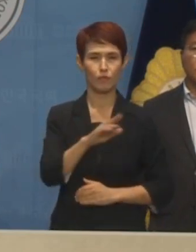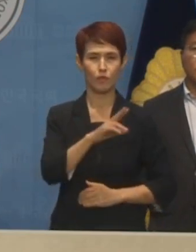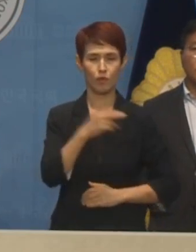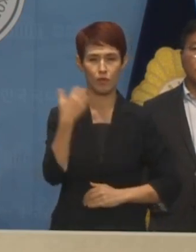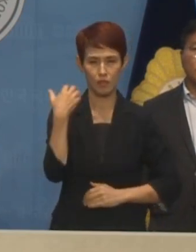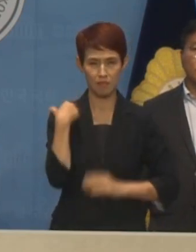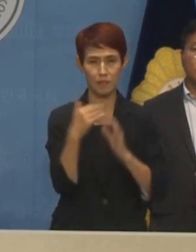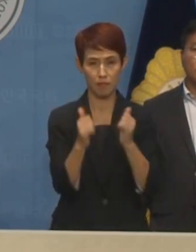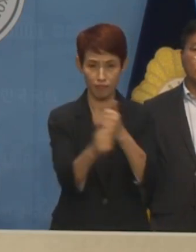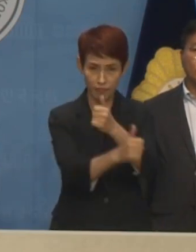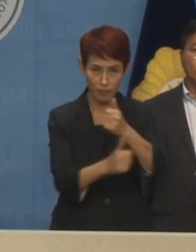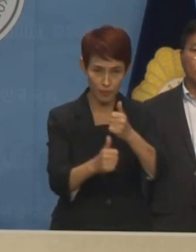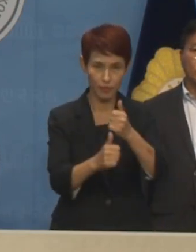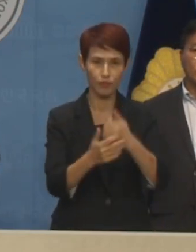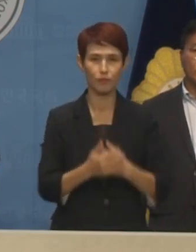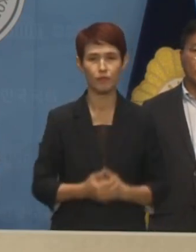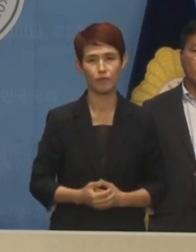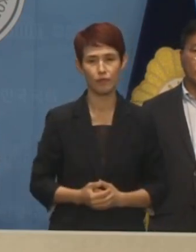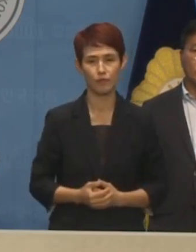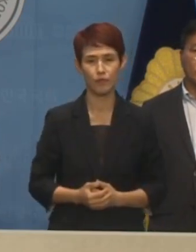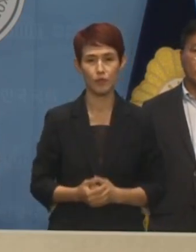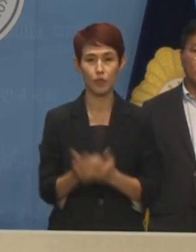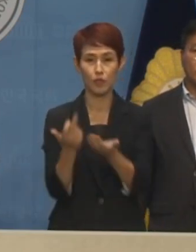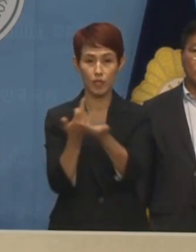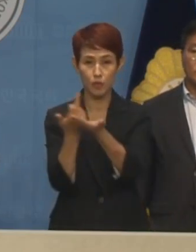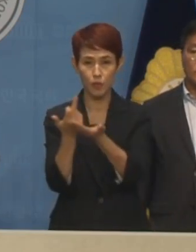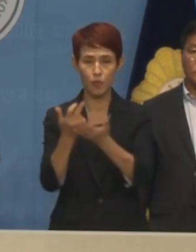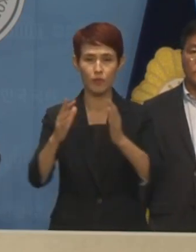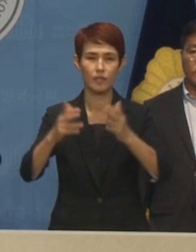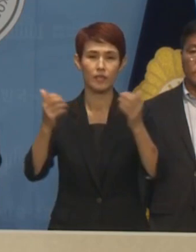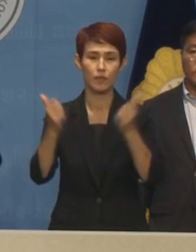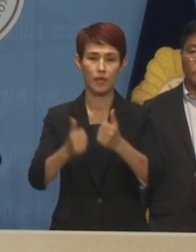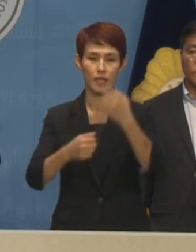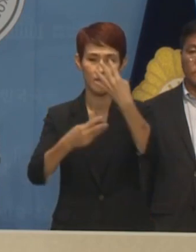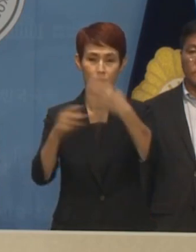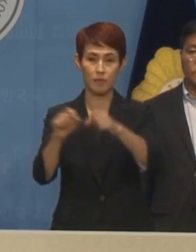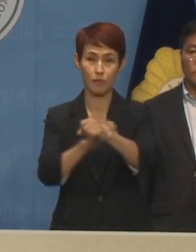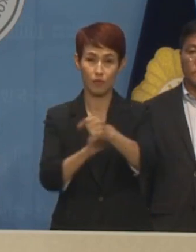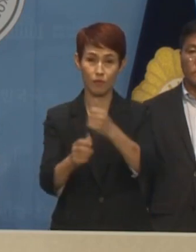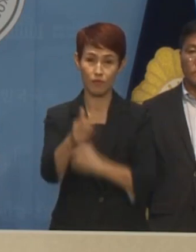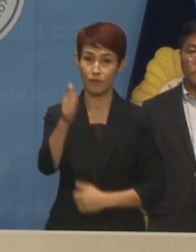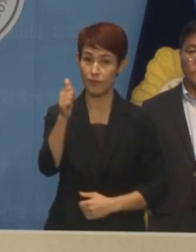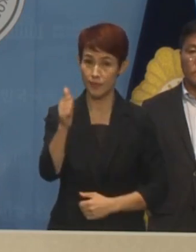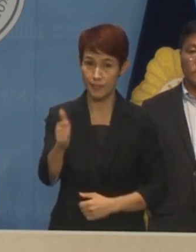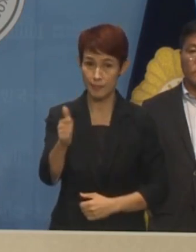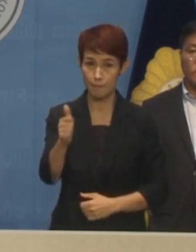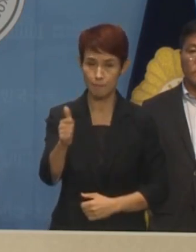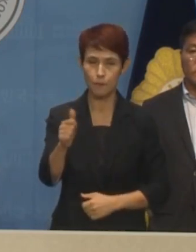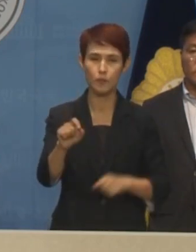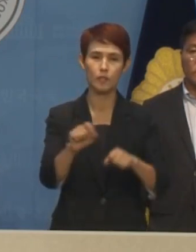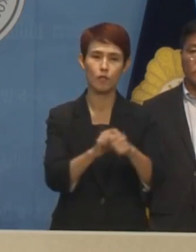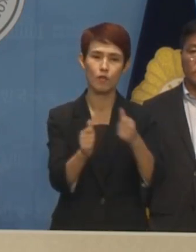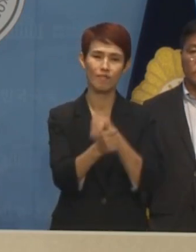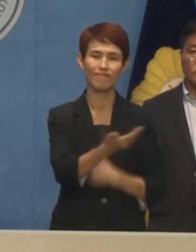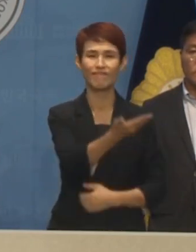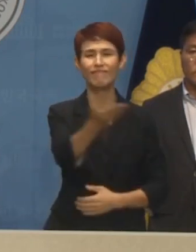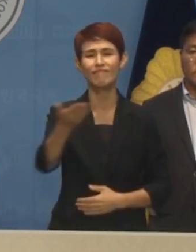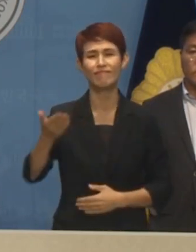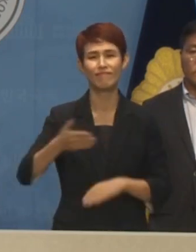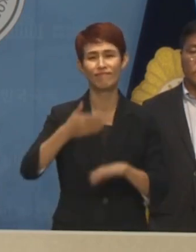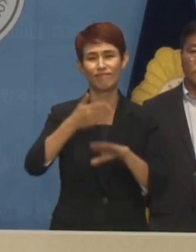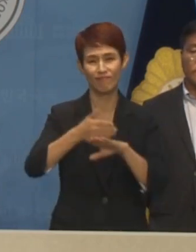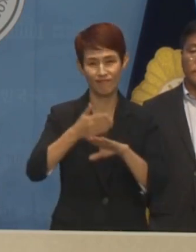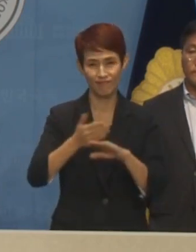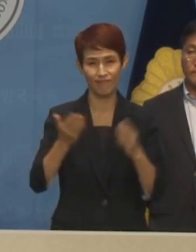중책을 맡으신 하성룡 제주도의회 4.3 특별위원회 위원장님과 특위위원님들께